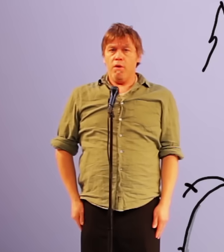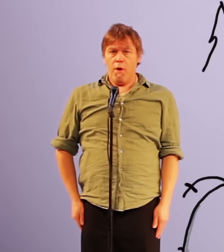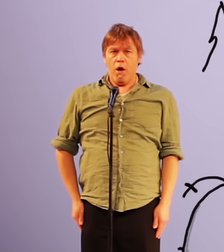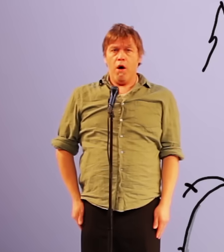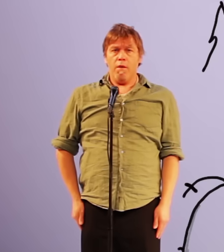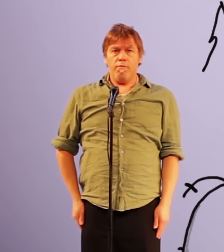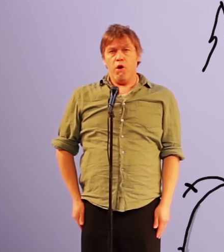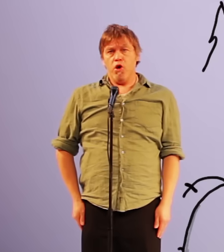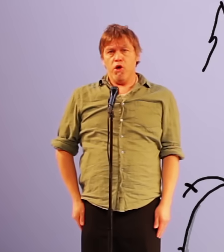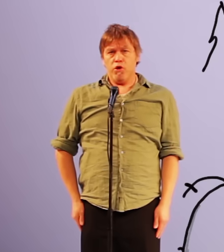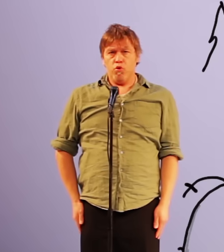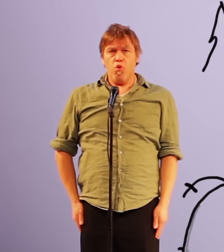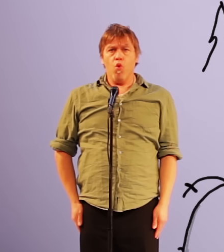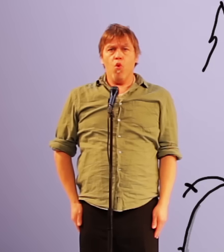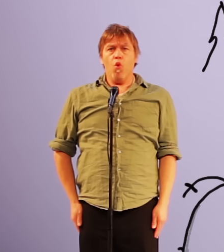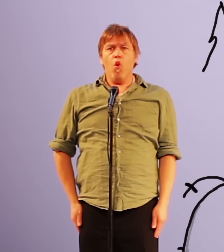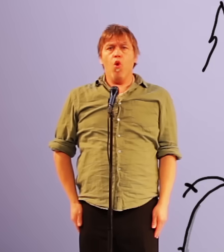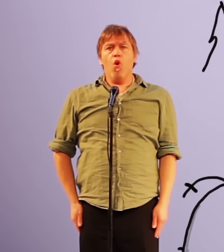Oi maamme